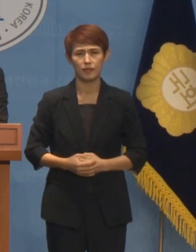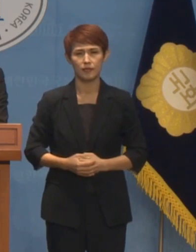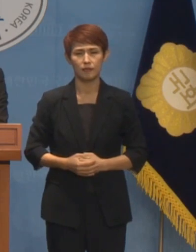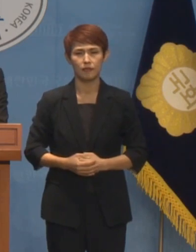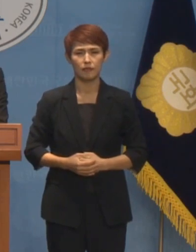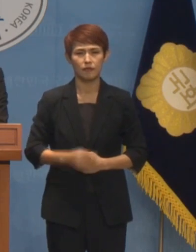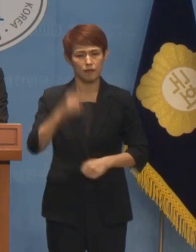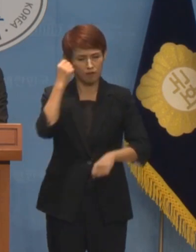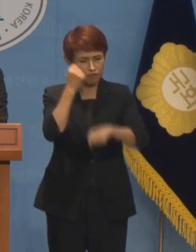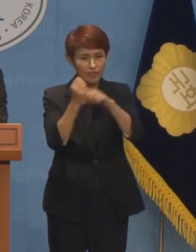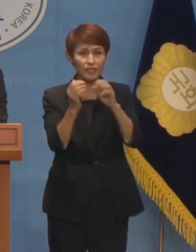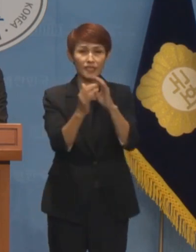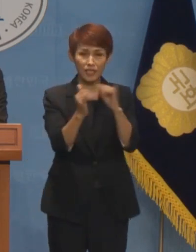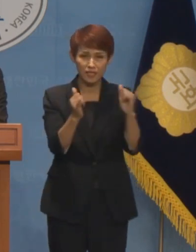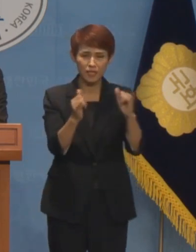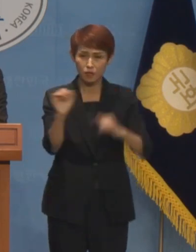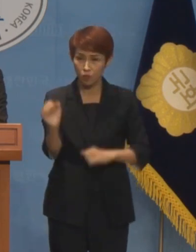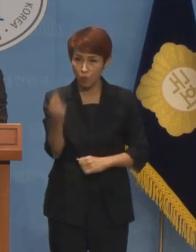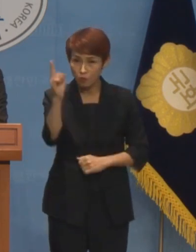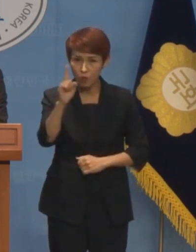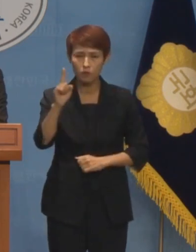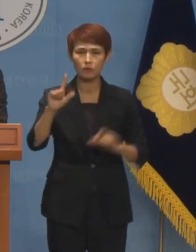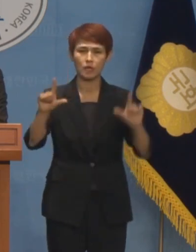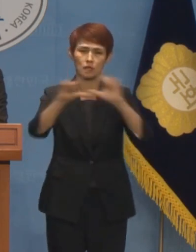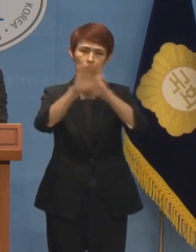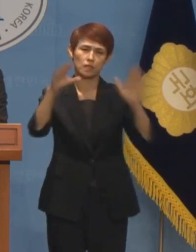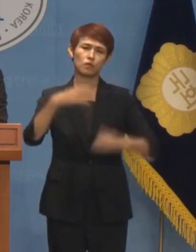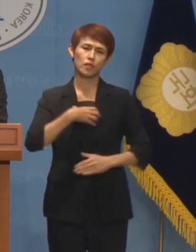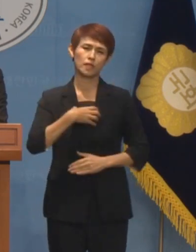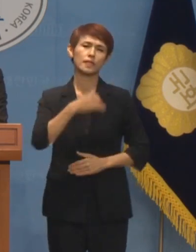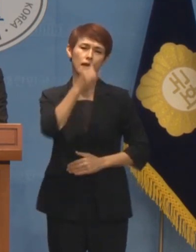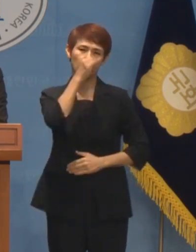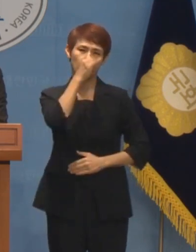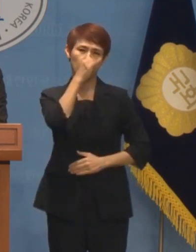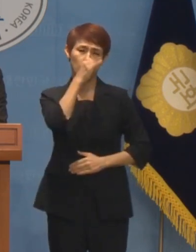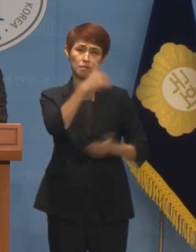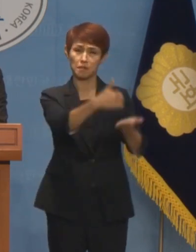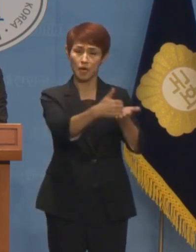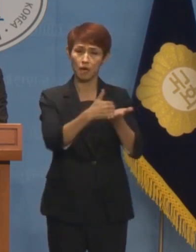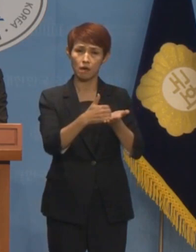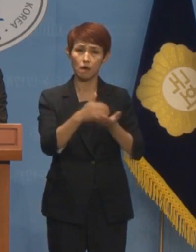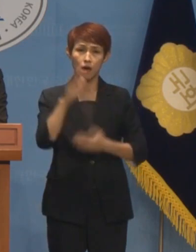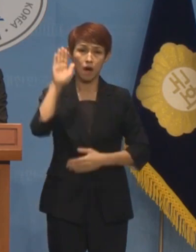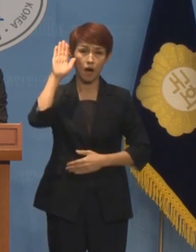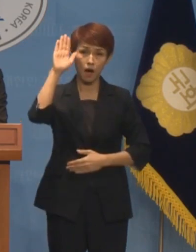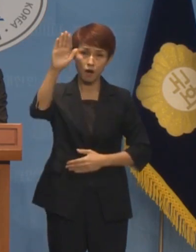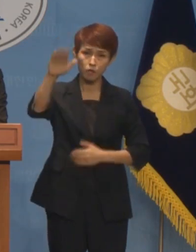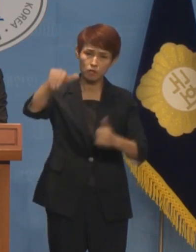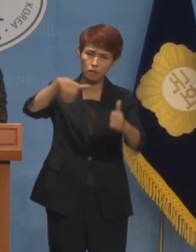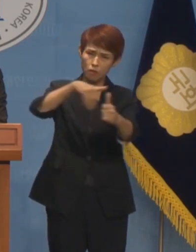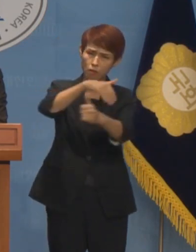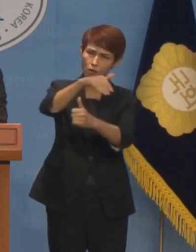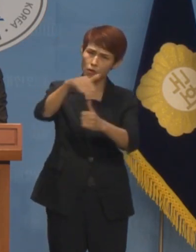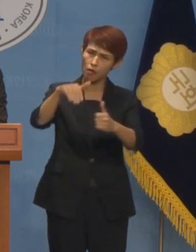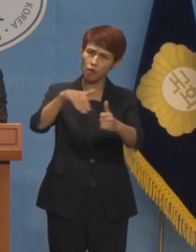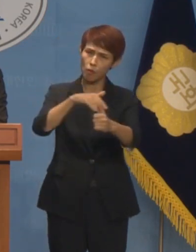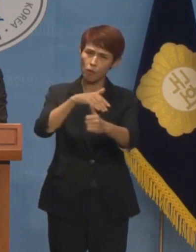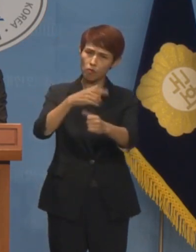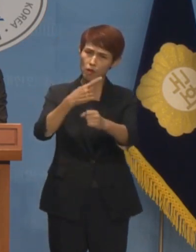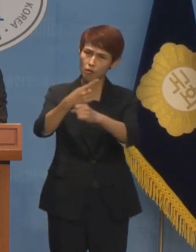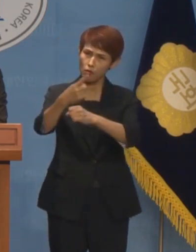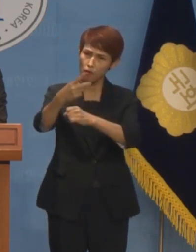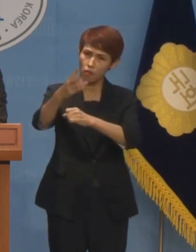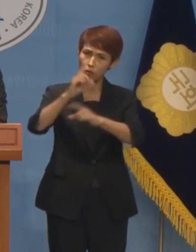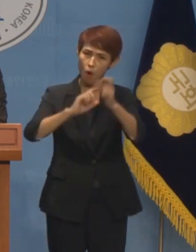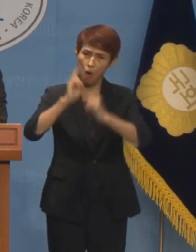많은 학자들이 그 원인으로 기후위기를 지적하는 가운데 향후 상황이 내년부터 더